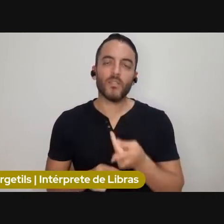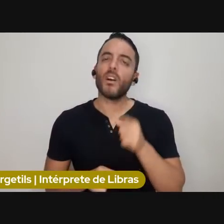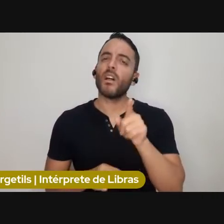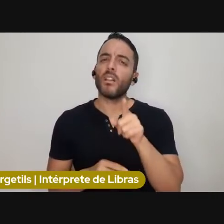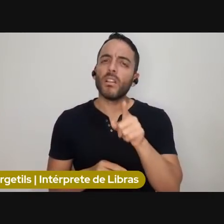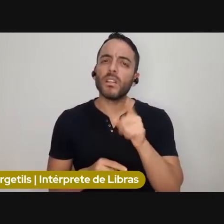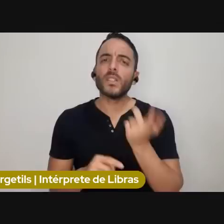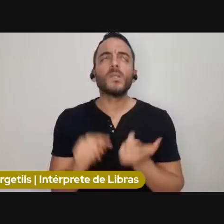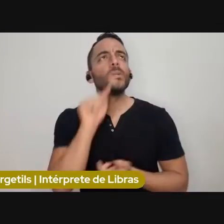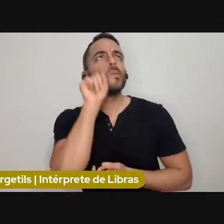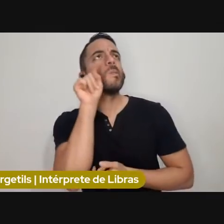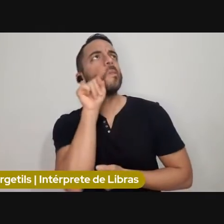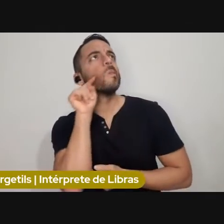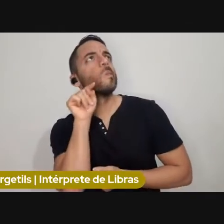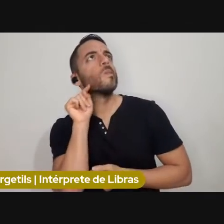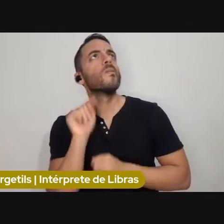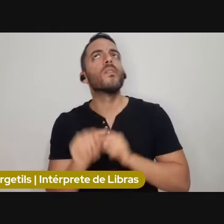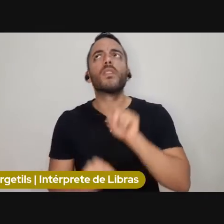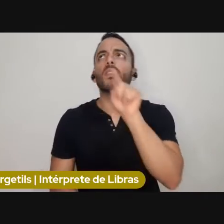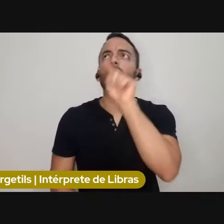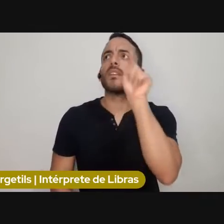interrogações que